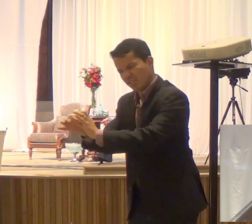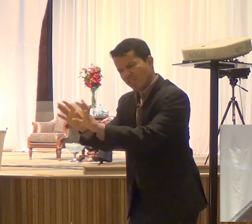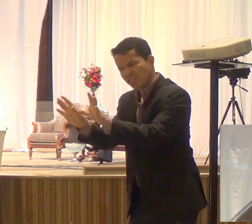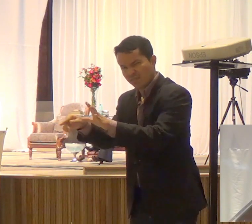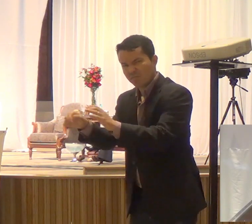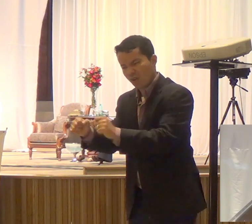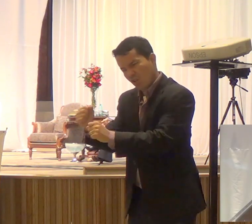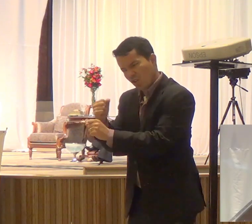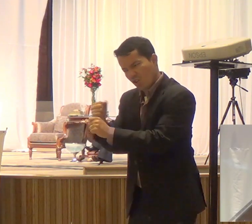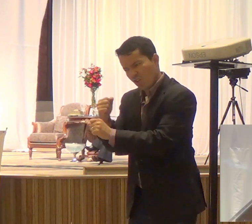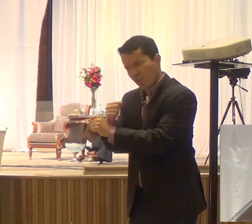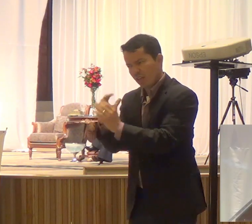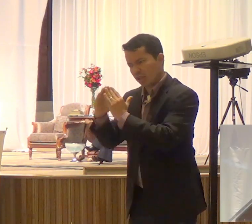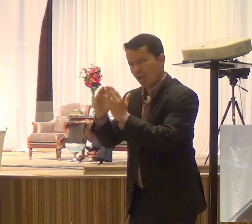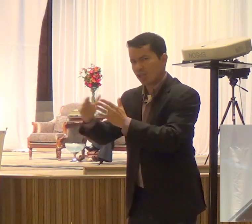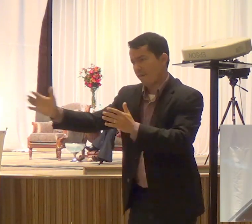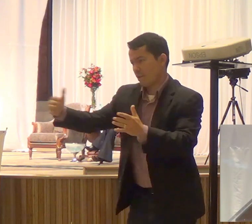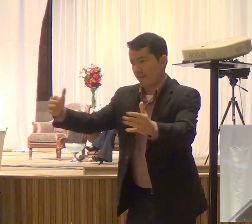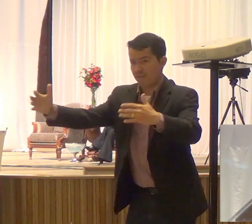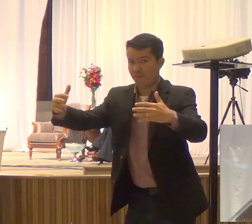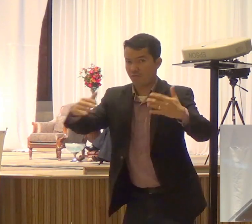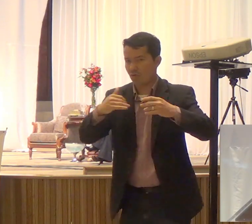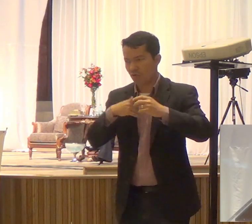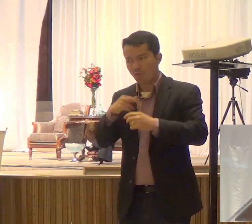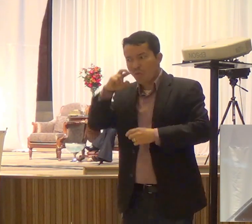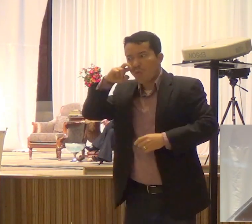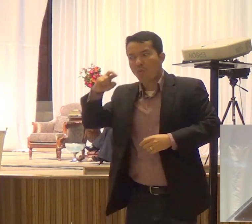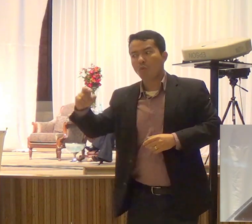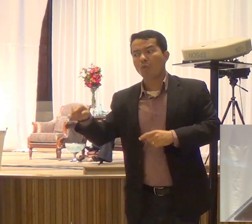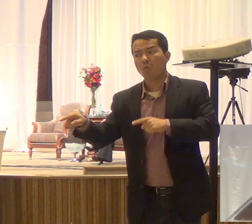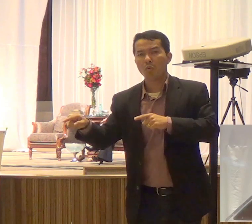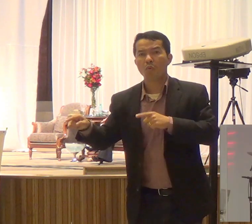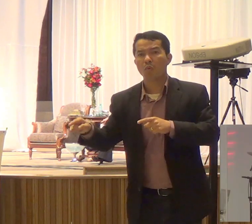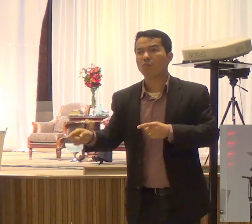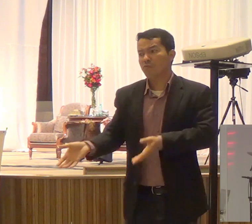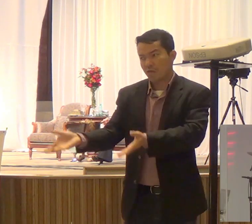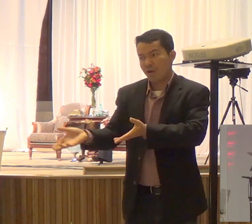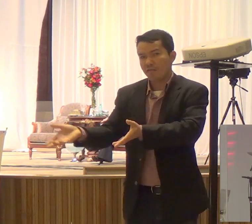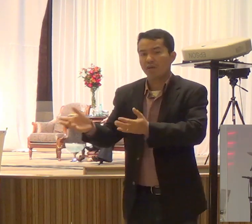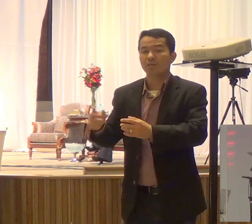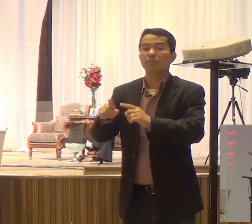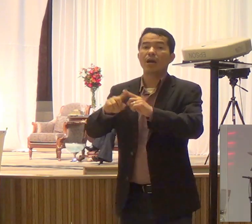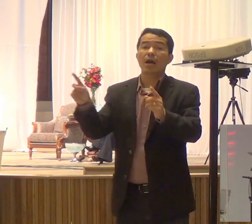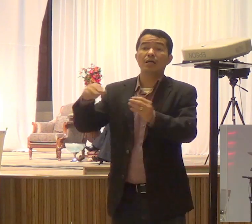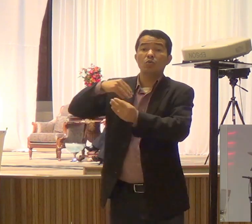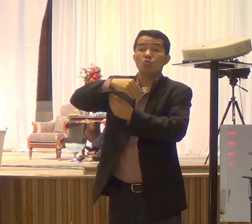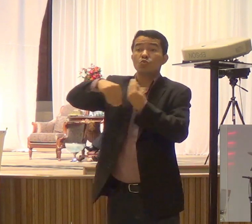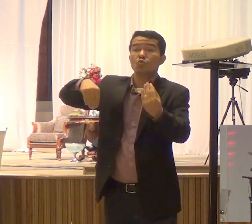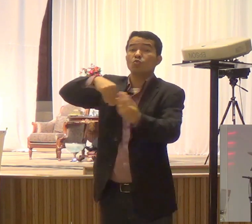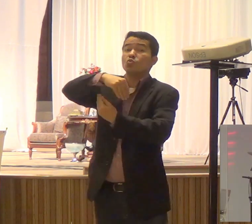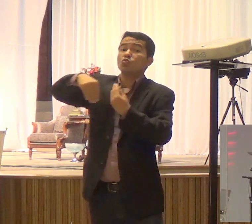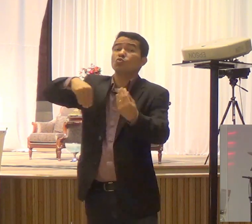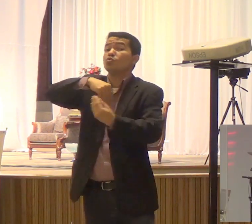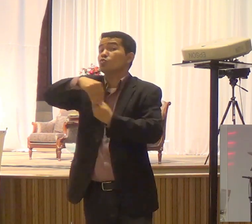tua casinha, todo mundo aqui, debaixo dos meus olhos, mas vai lá, faz. E esse povo, dizem